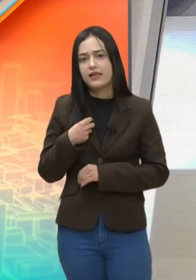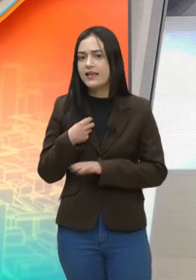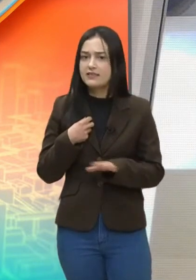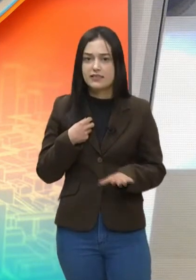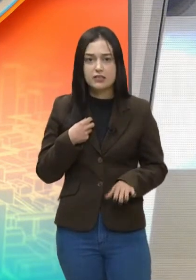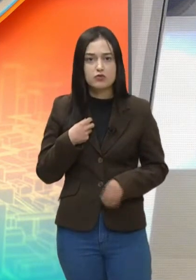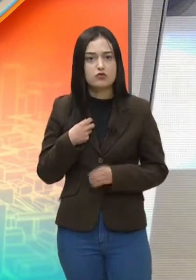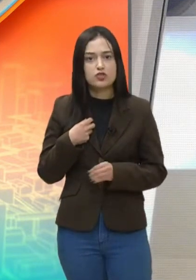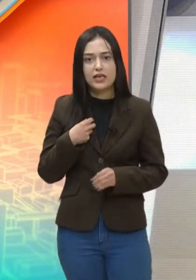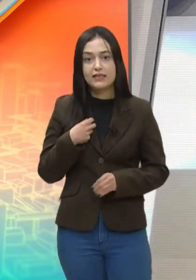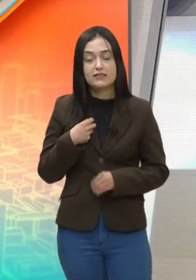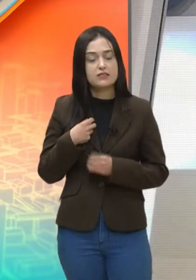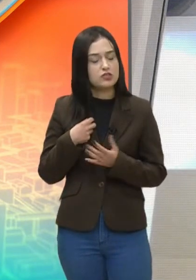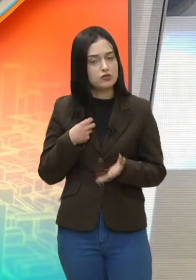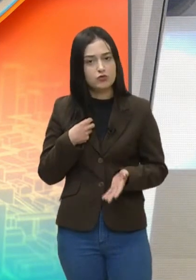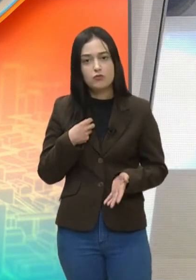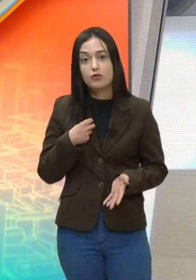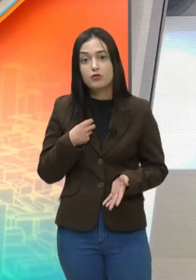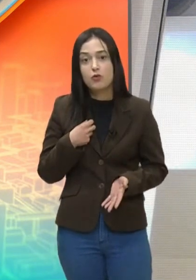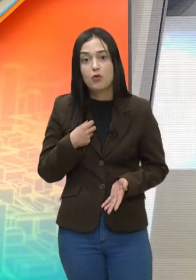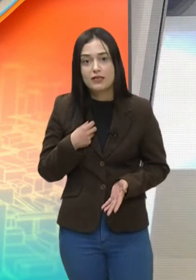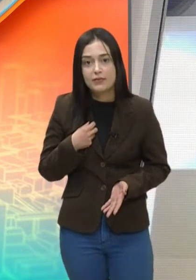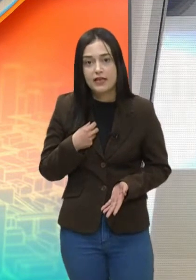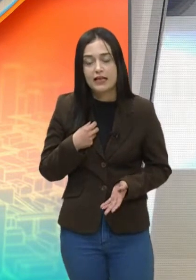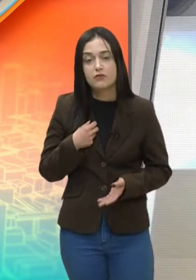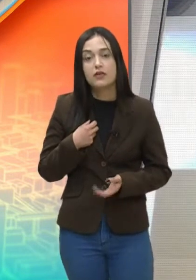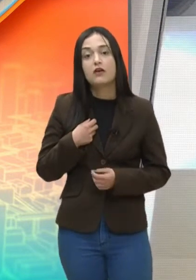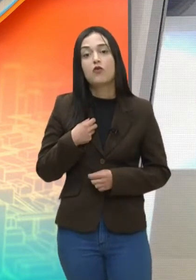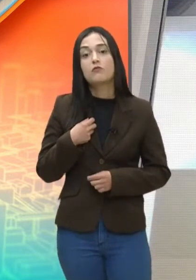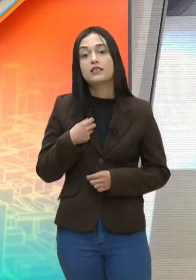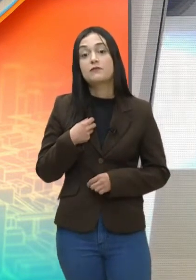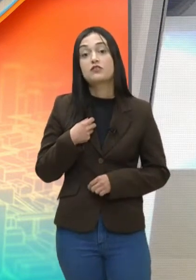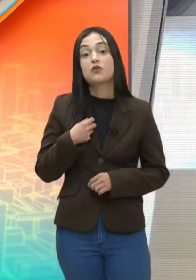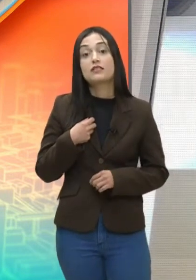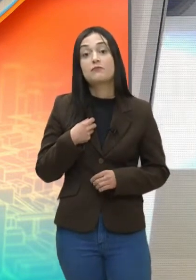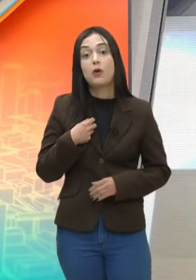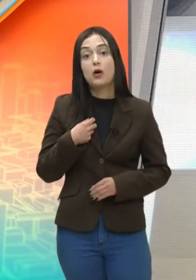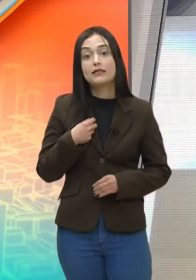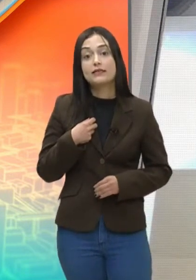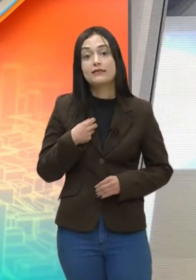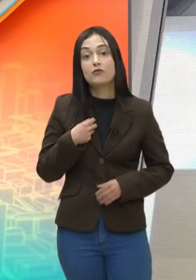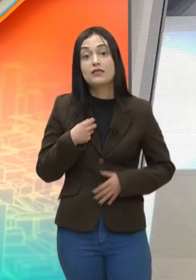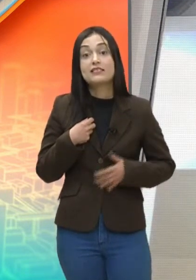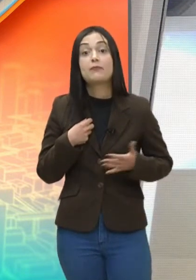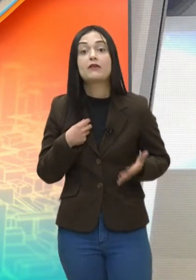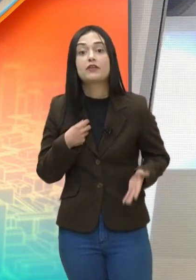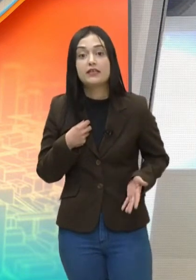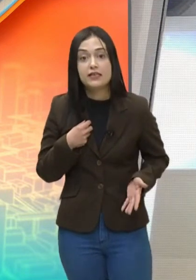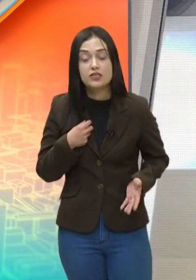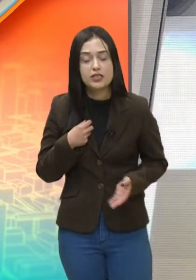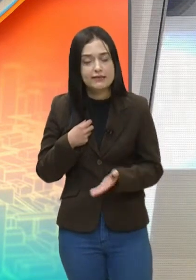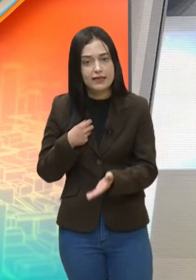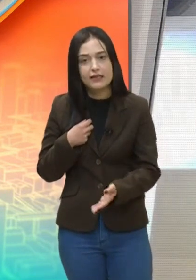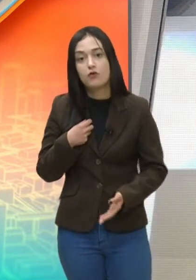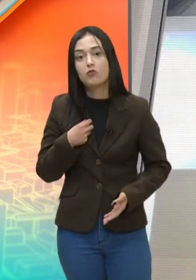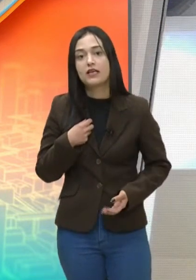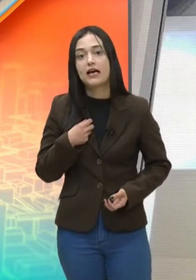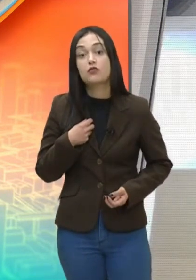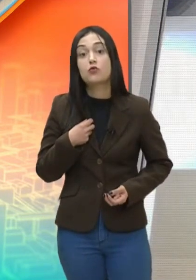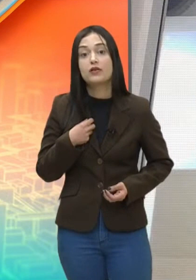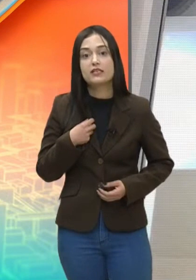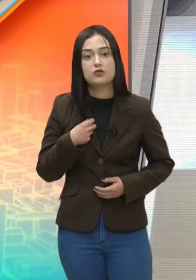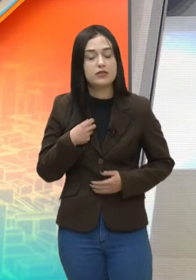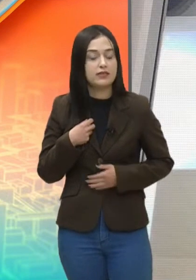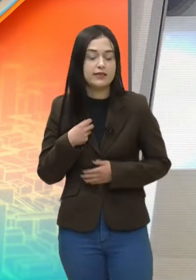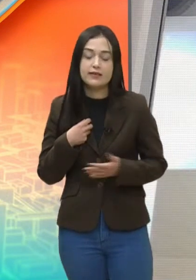e resíduos, sujeiras, tudo muito contaminado. Como que as pessoas podem então se prevenir de entrar em